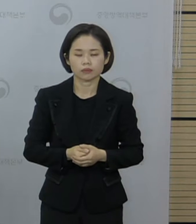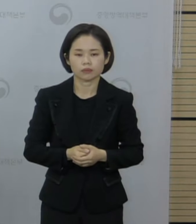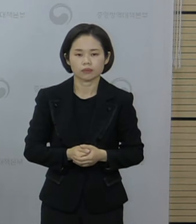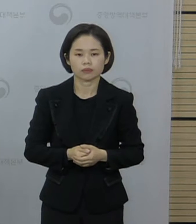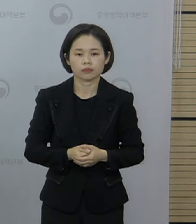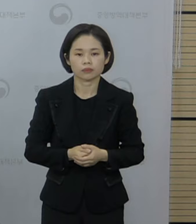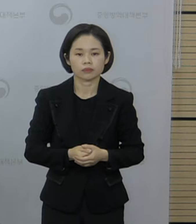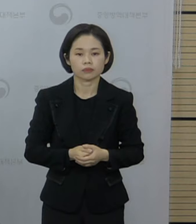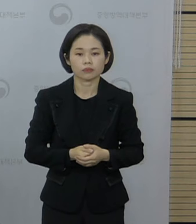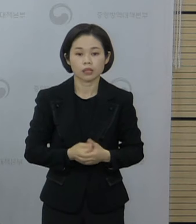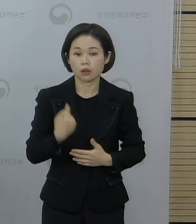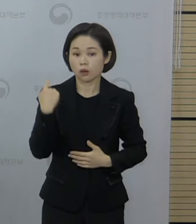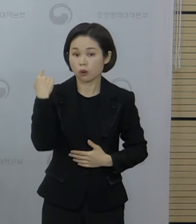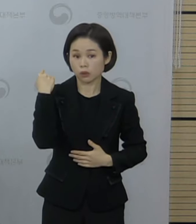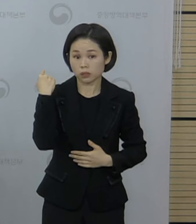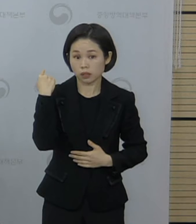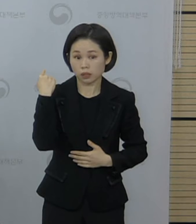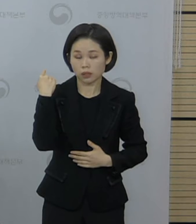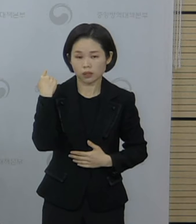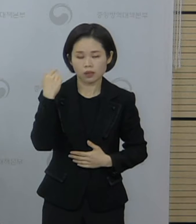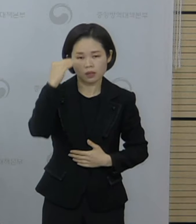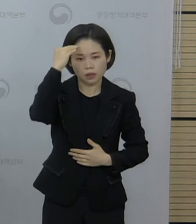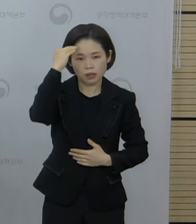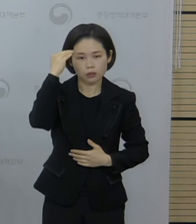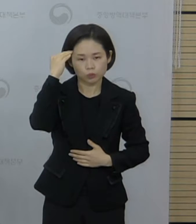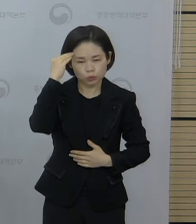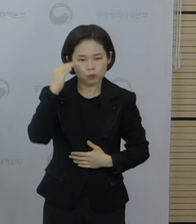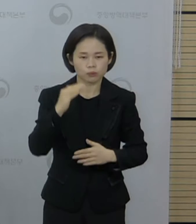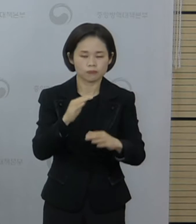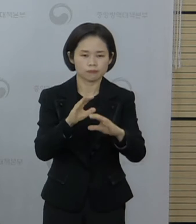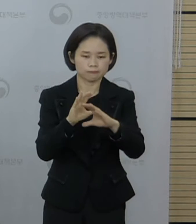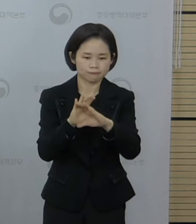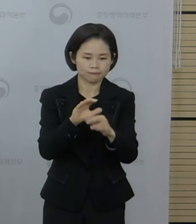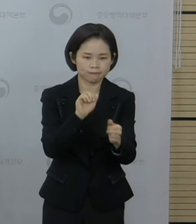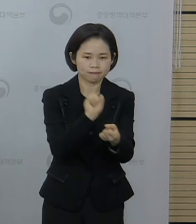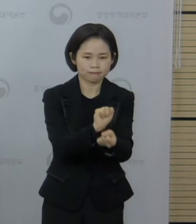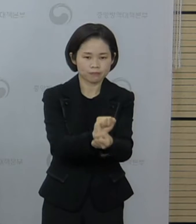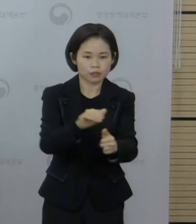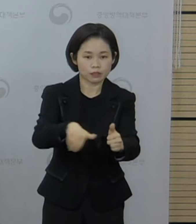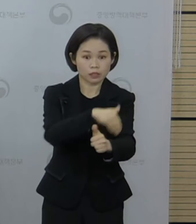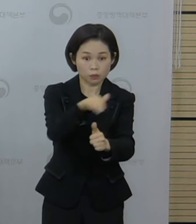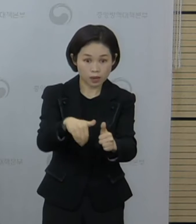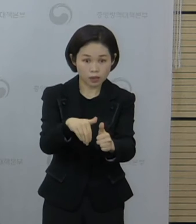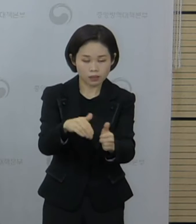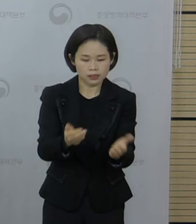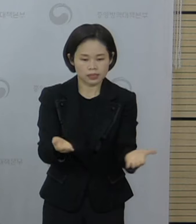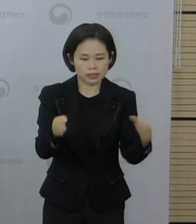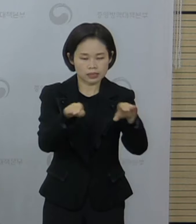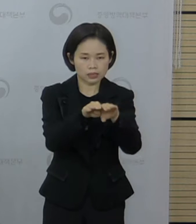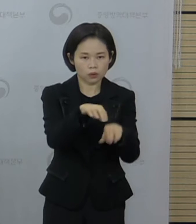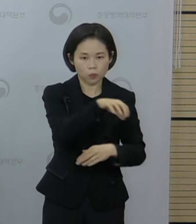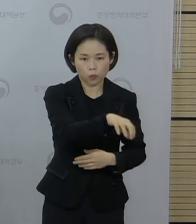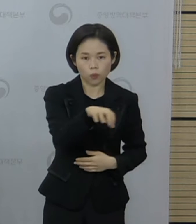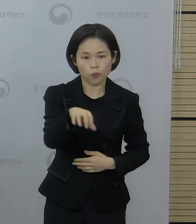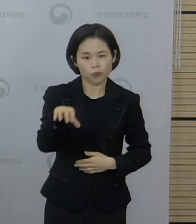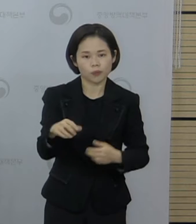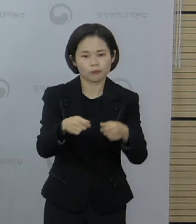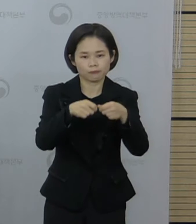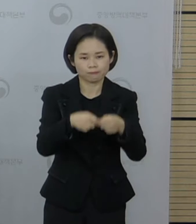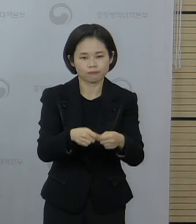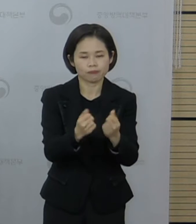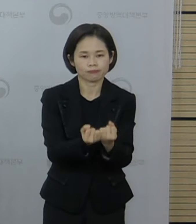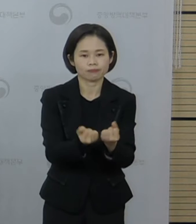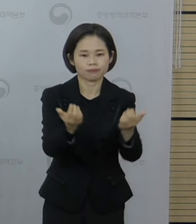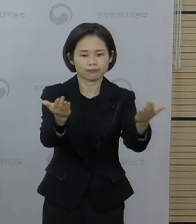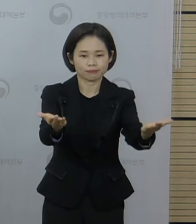12월 29일 0시 기준으로 국내 주요 발생 현황을 주요시설 별로 말씀드리겠습니다